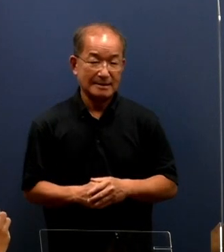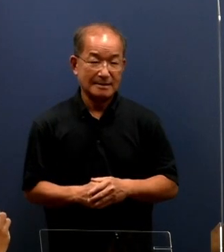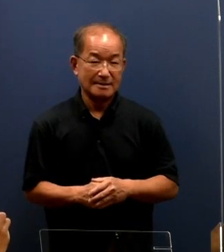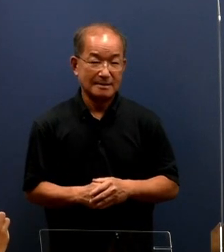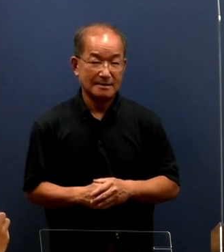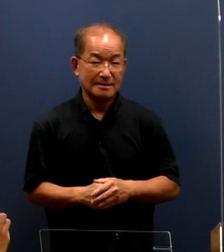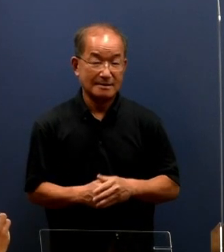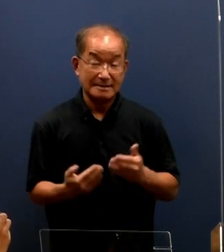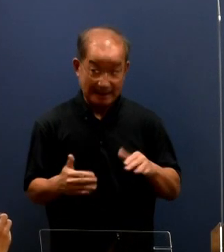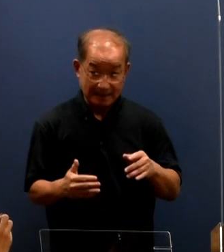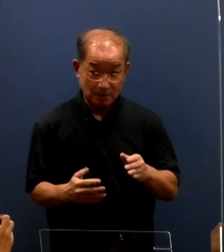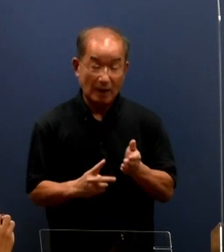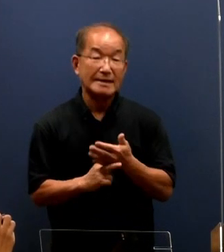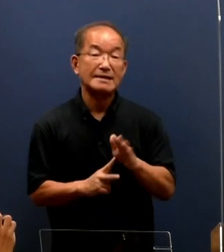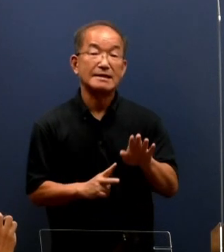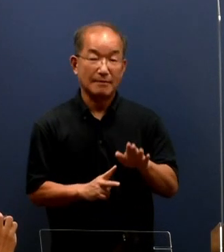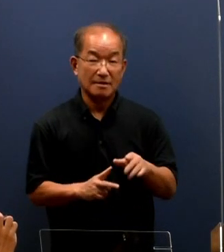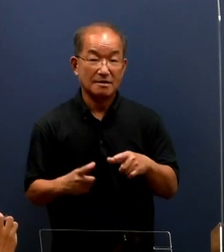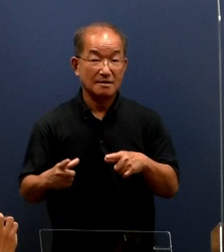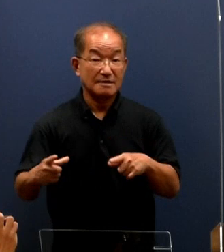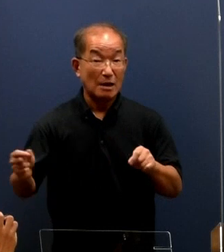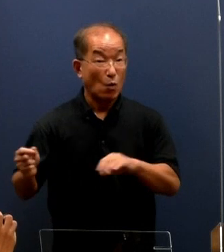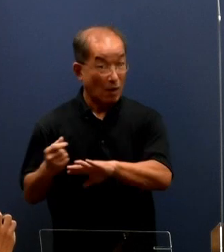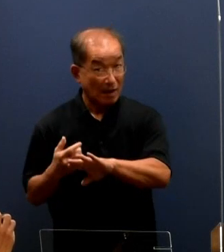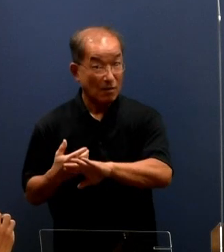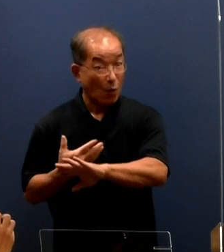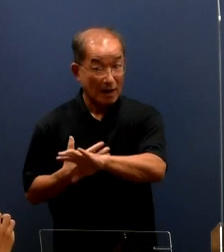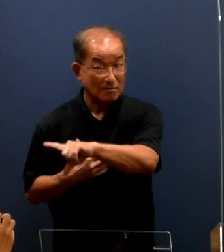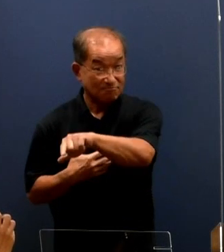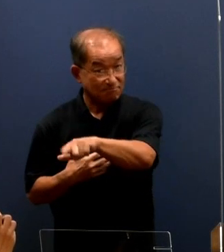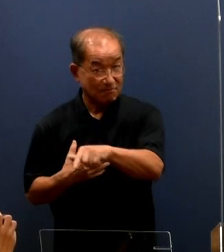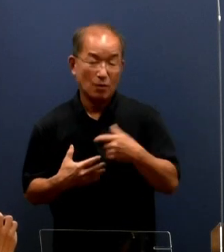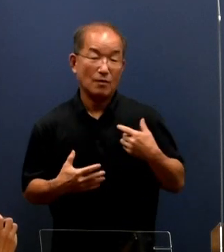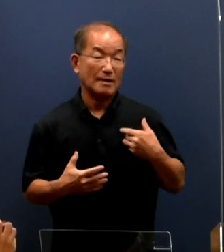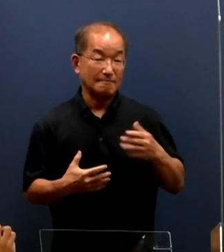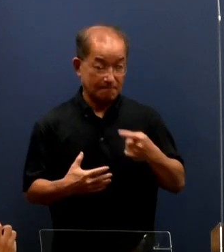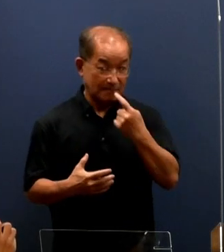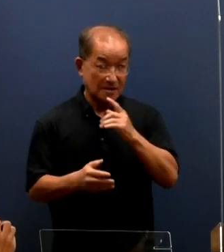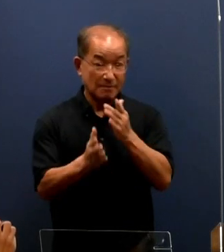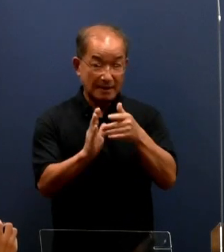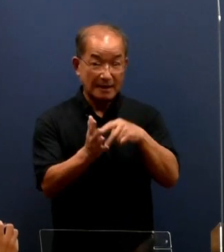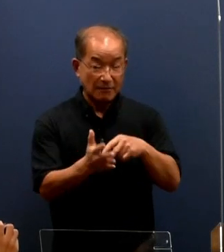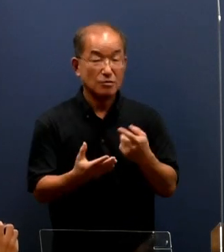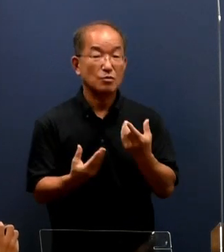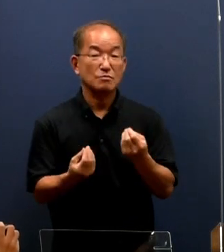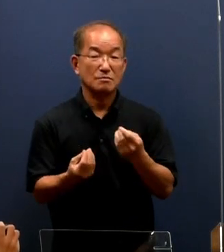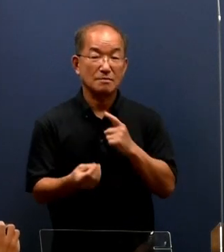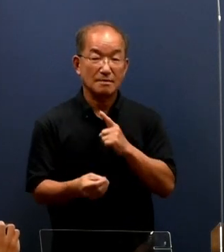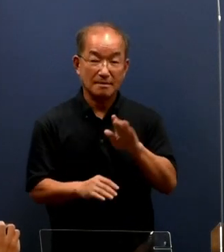ないです。全国がそれで済むかどうか知りません。他の地域がですね、はい、